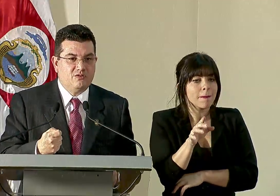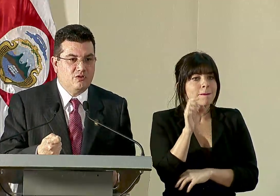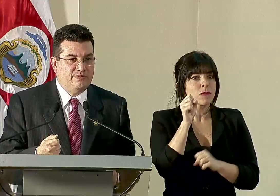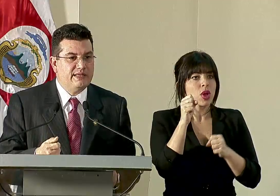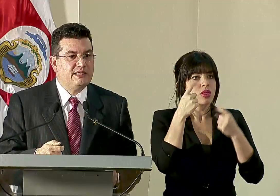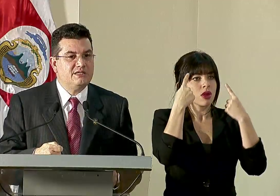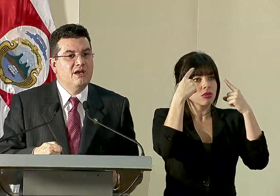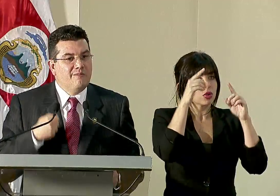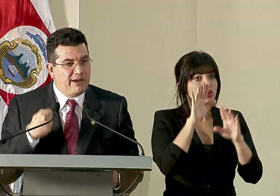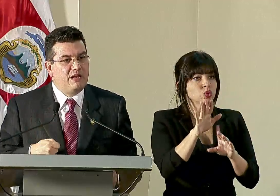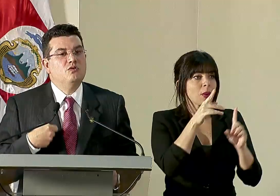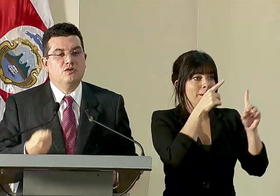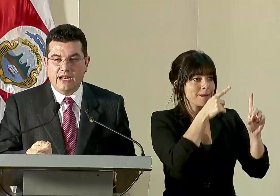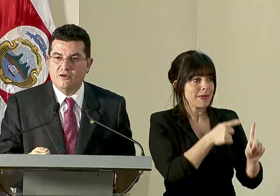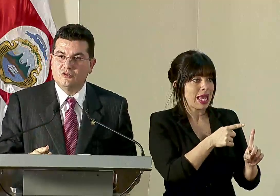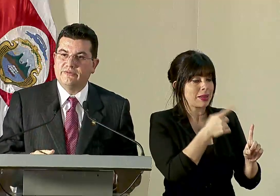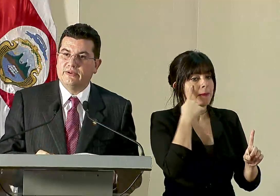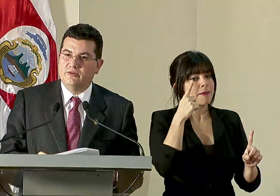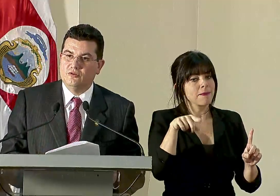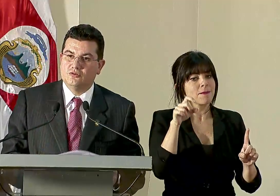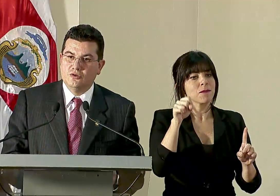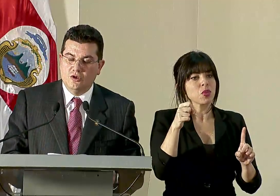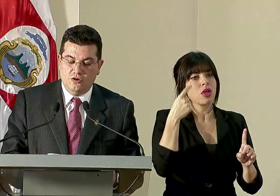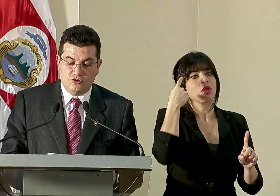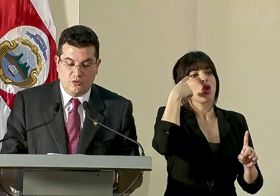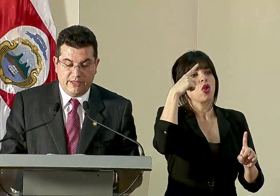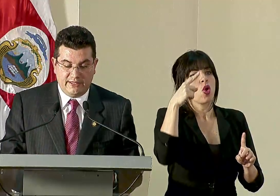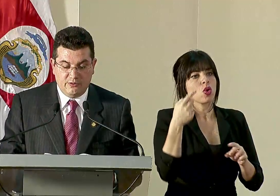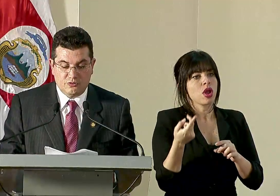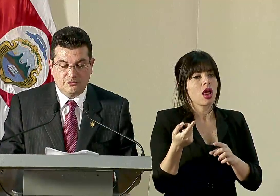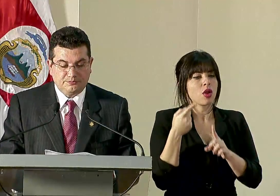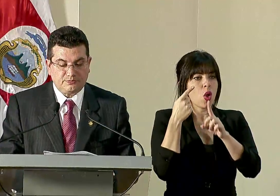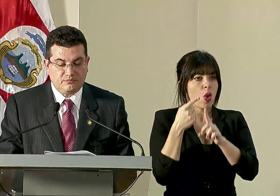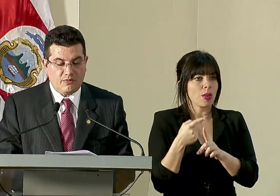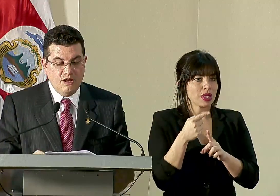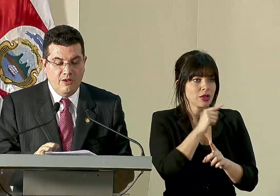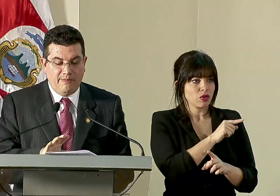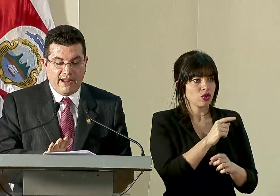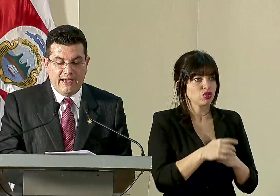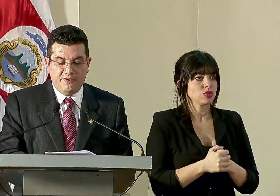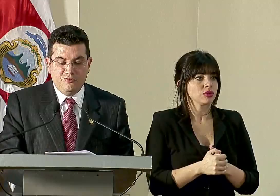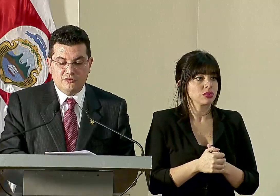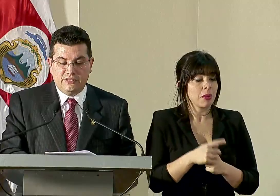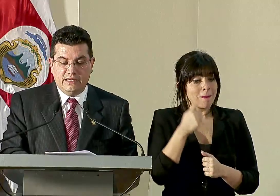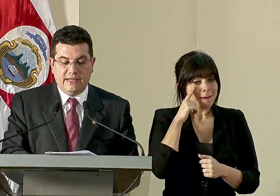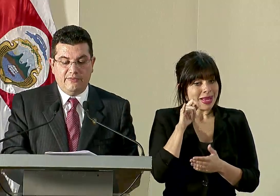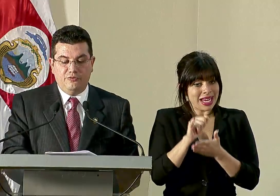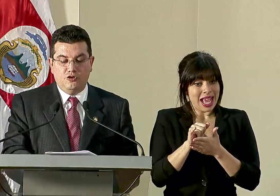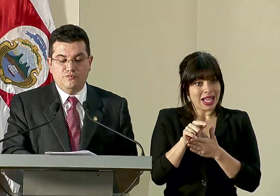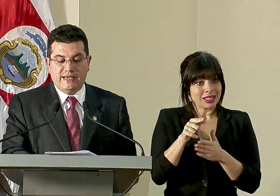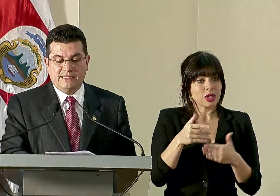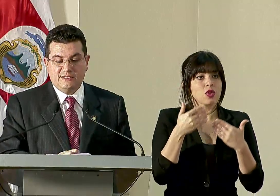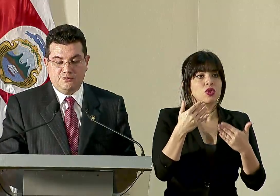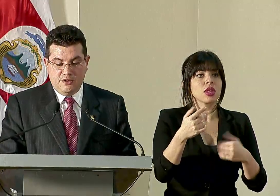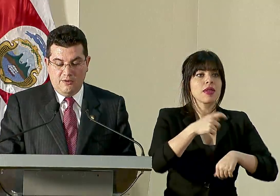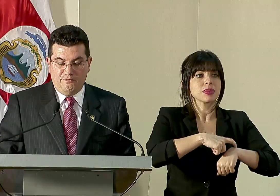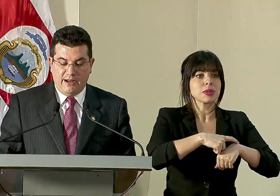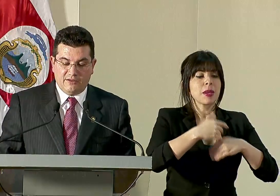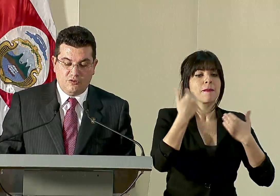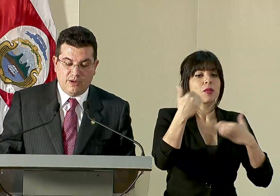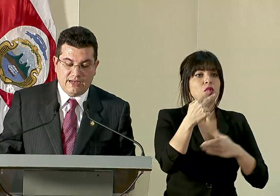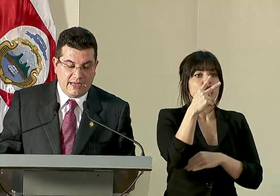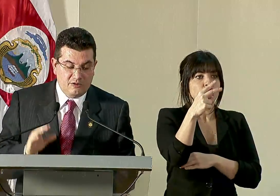cumplimiento de metas para lograr los objetivos. Para ello, se le da dos meses